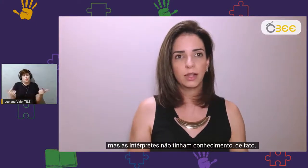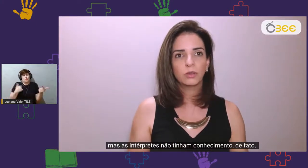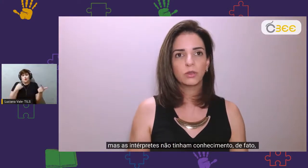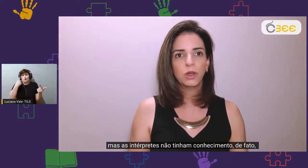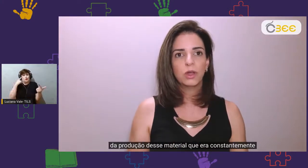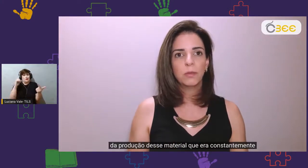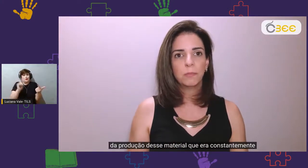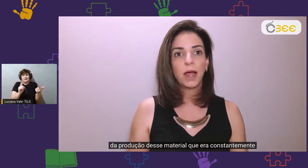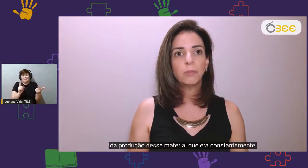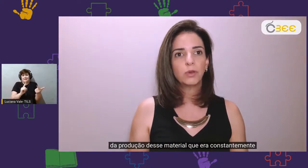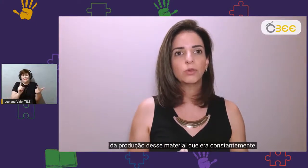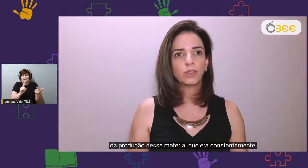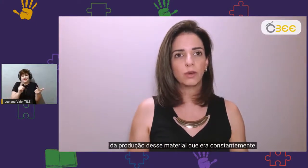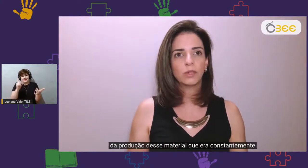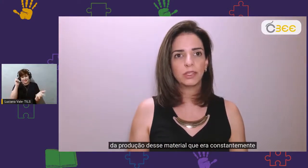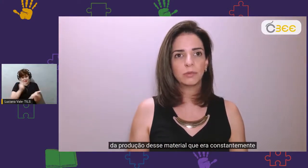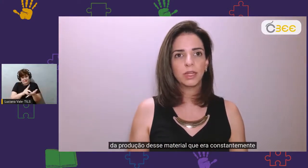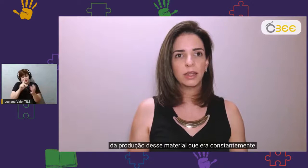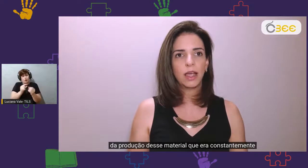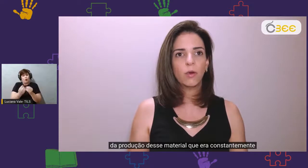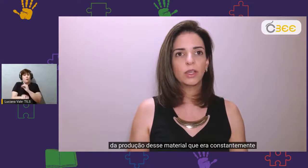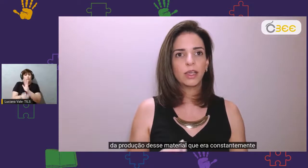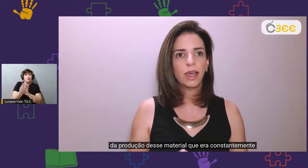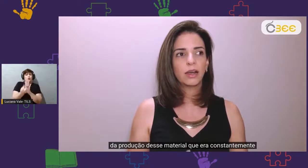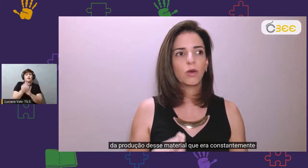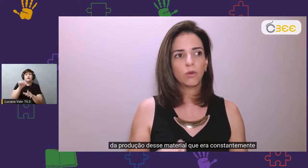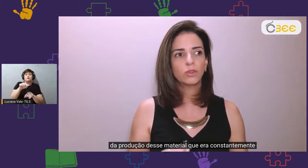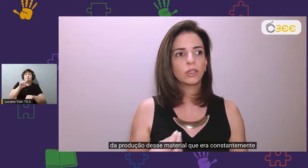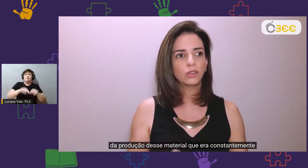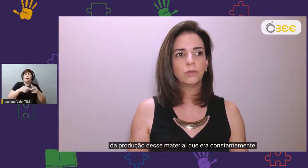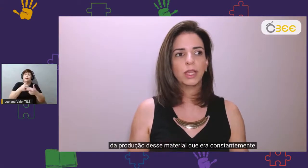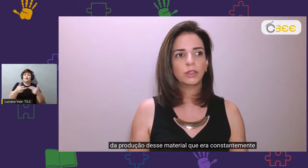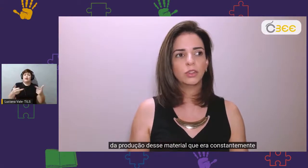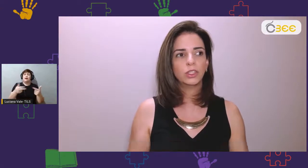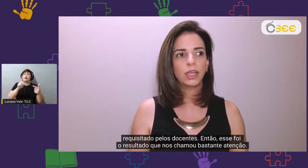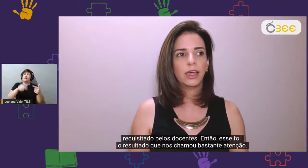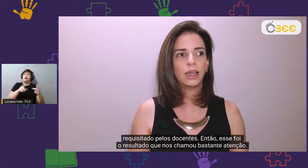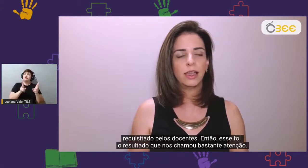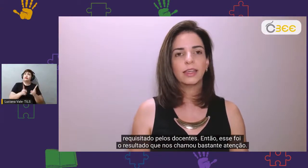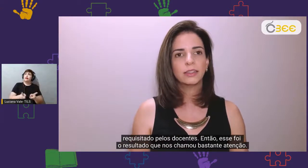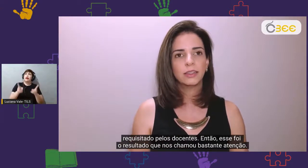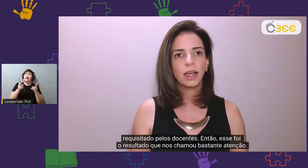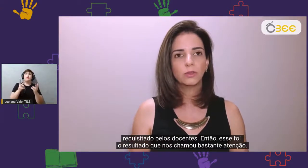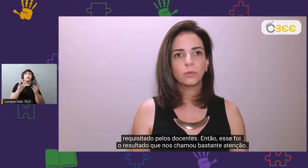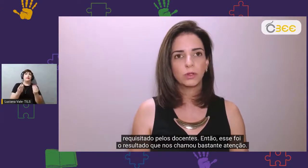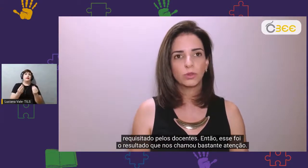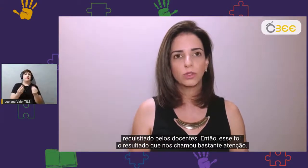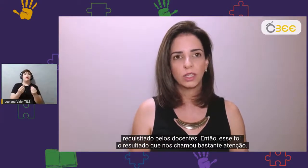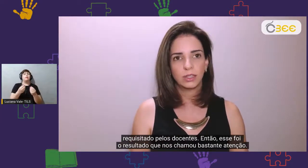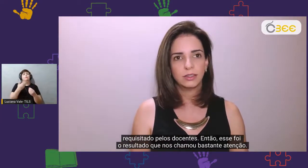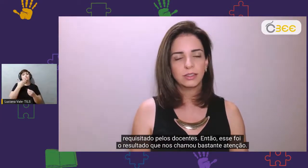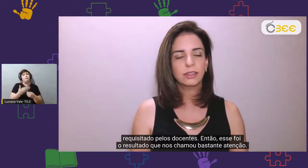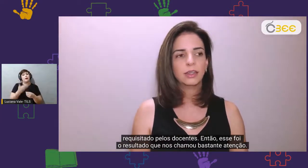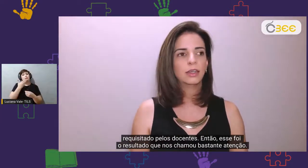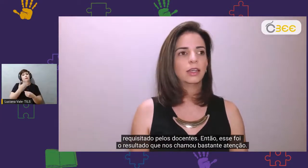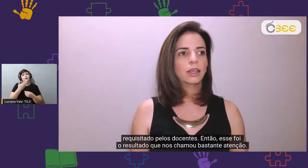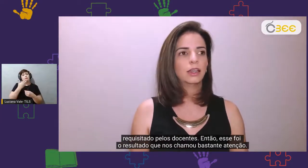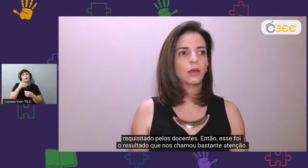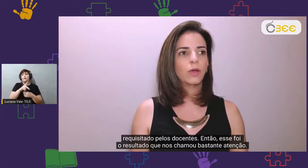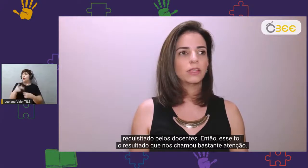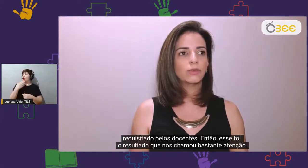de fato, para a produção desse material que era constantemente requisitado pelos